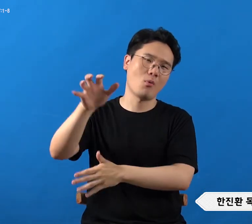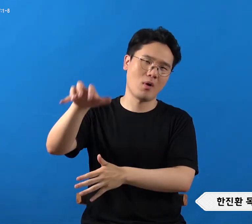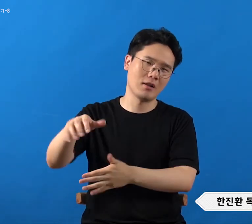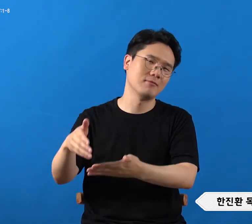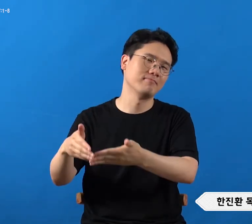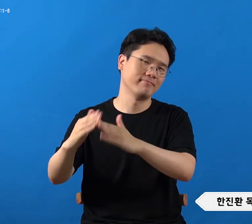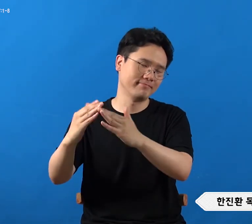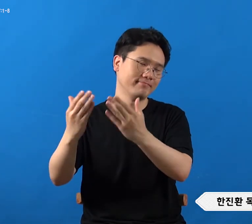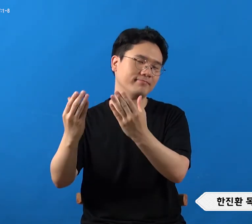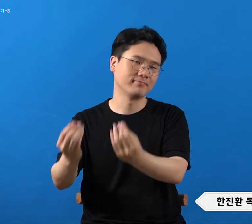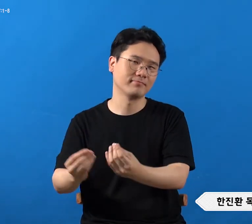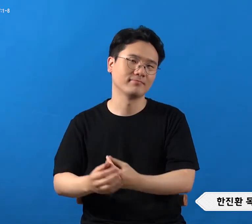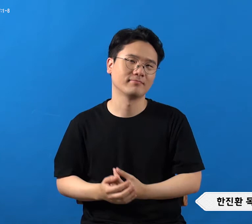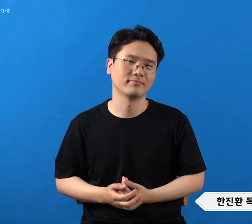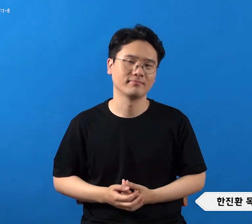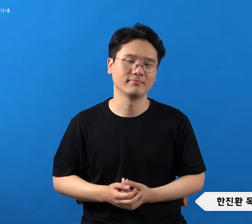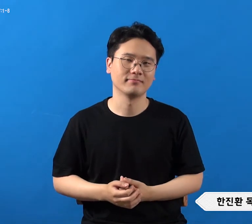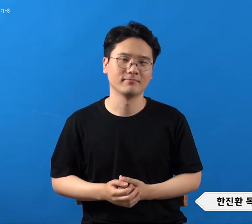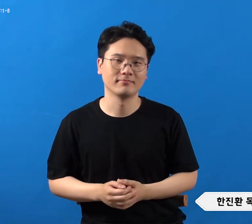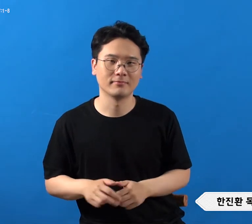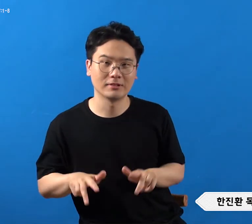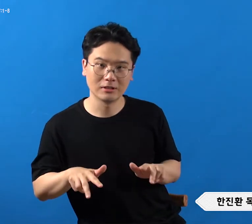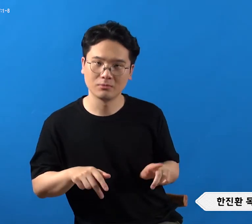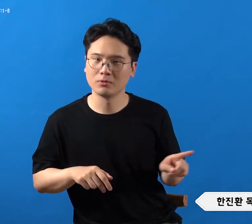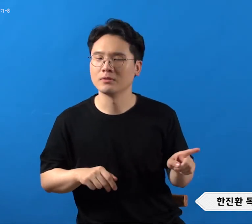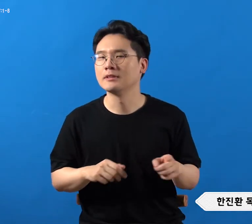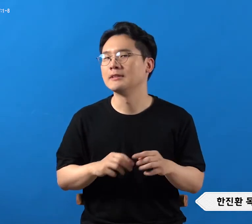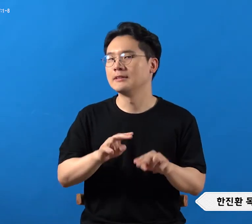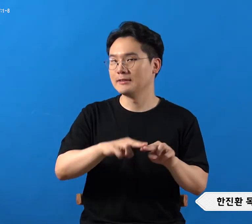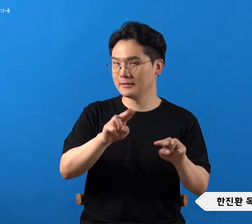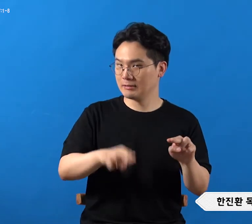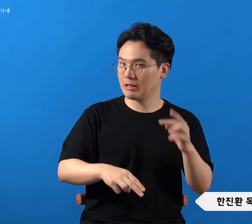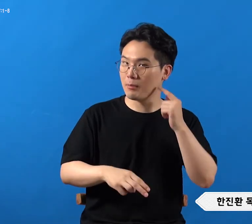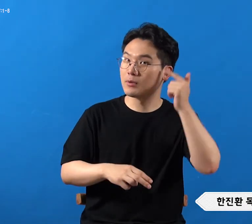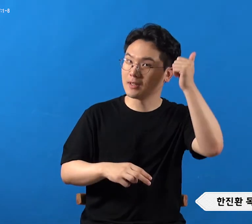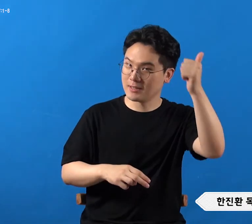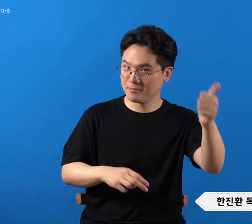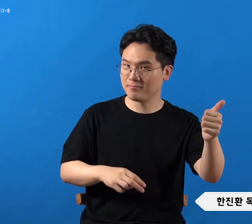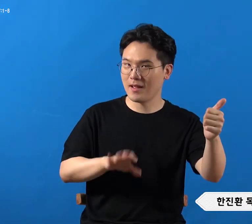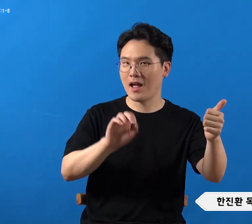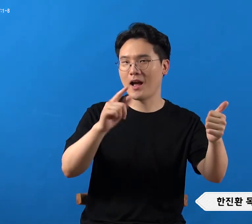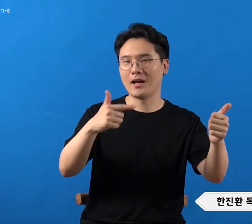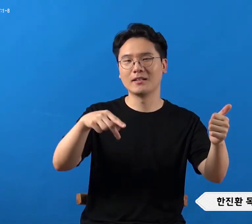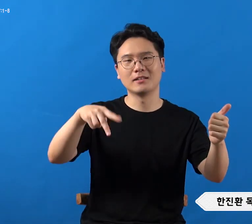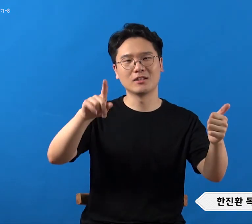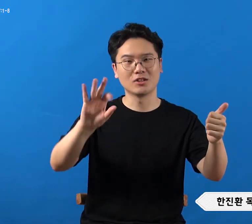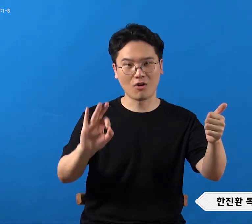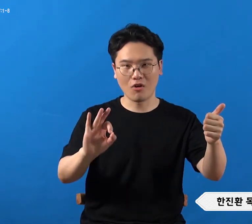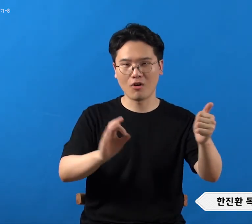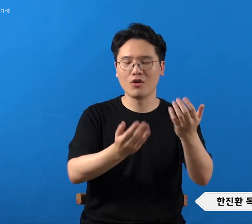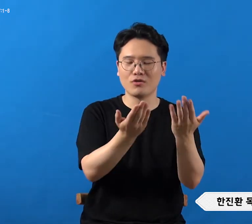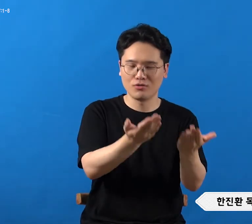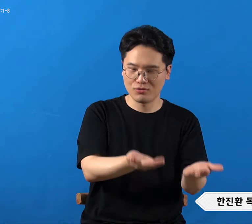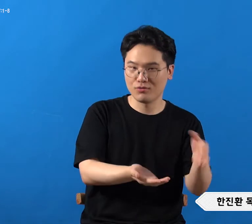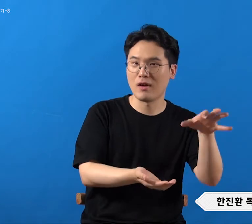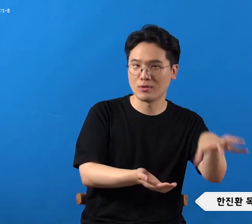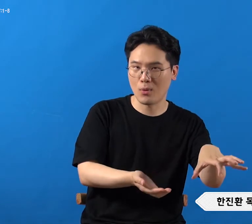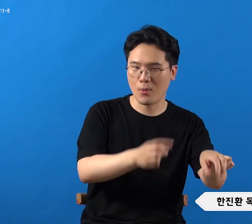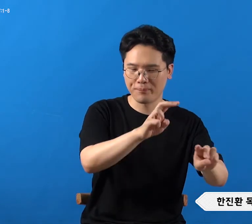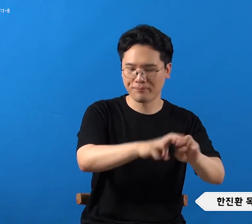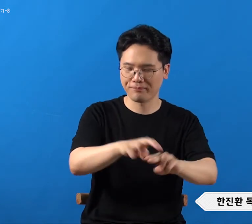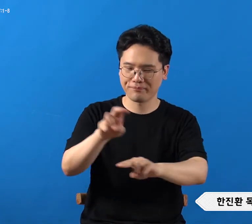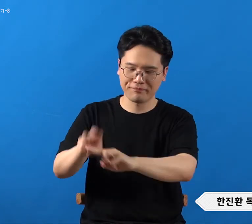지금도 그 은퇴 목사님 그분과 안성휴게소 거기 의자에 걸터 앉아가지고 얘기를 나누던